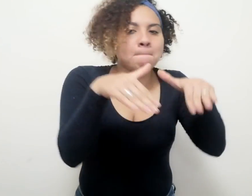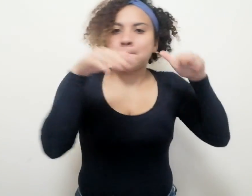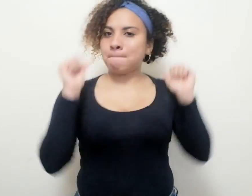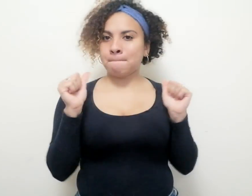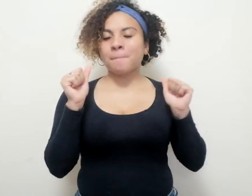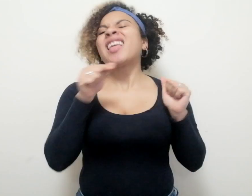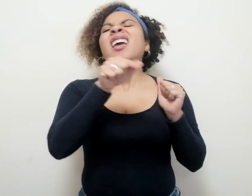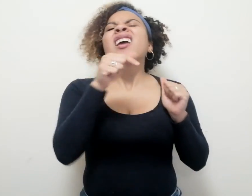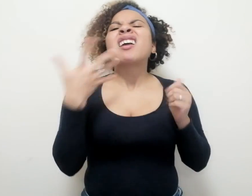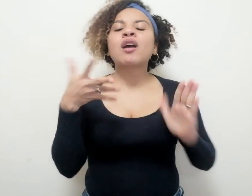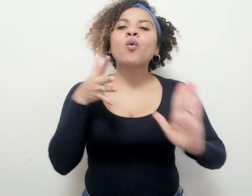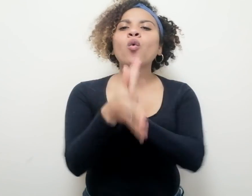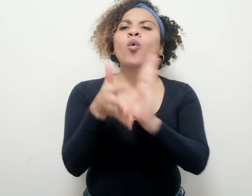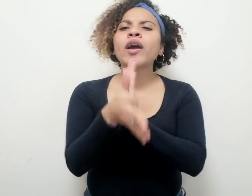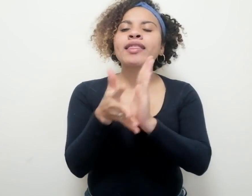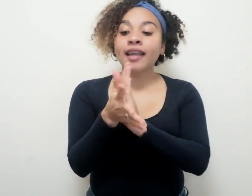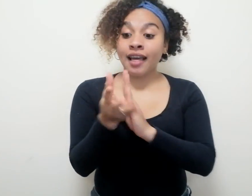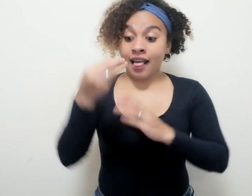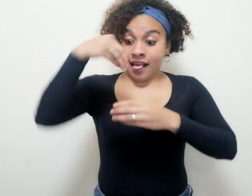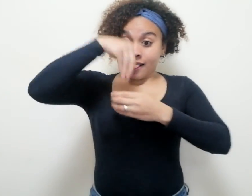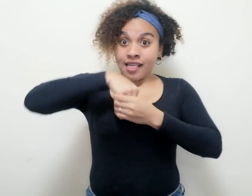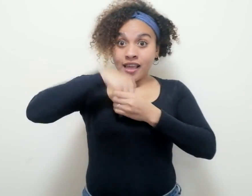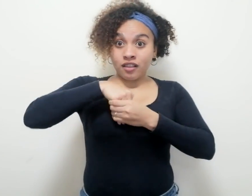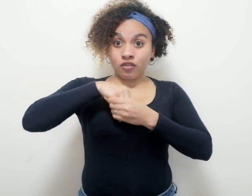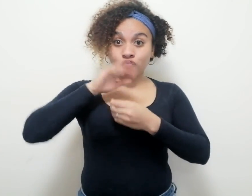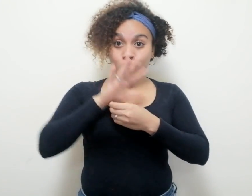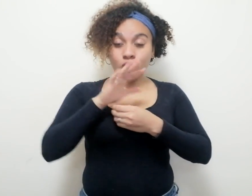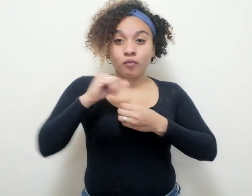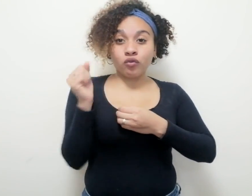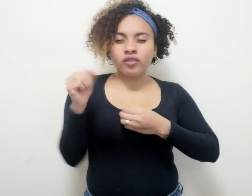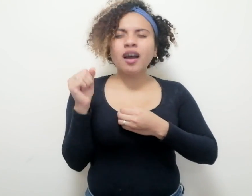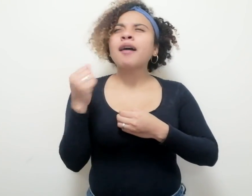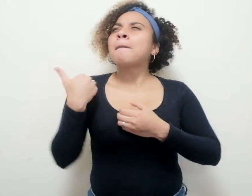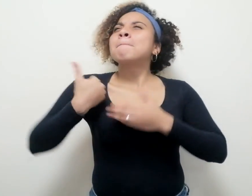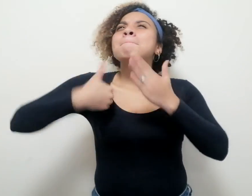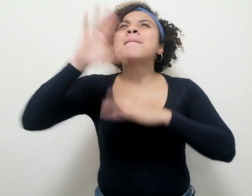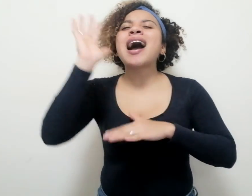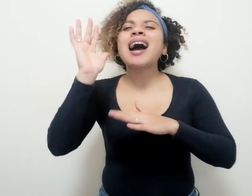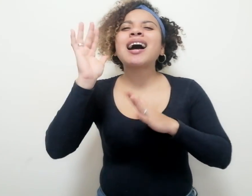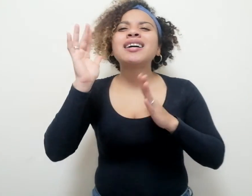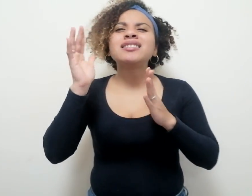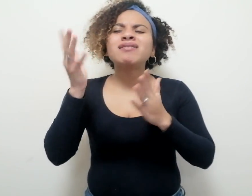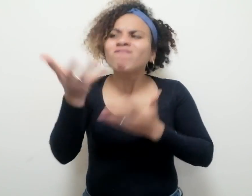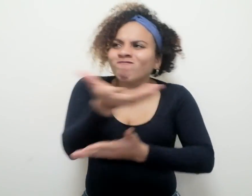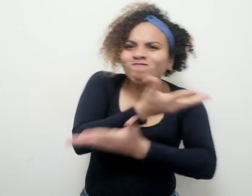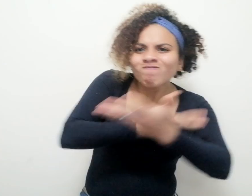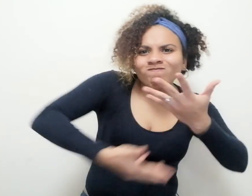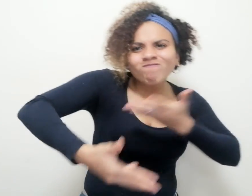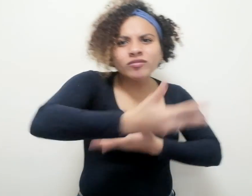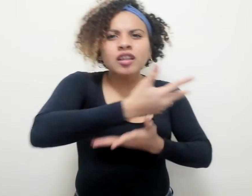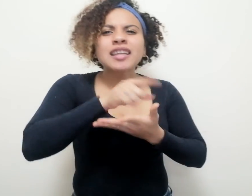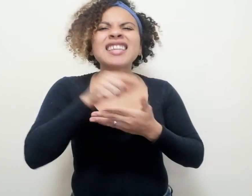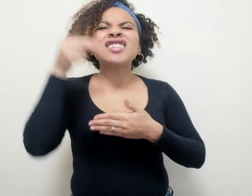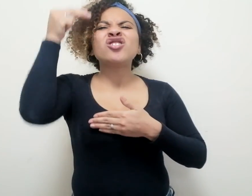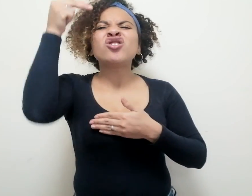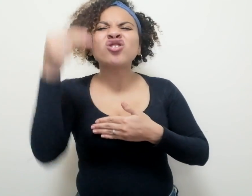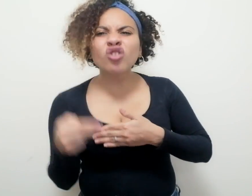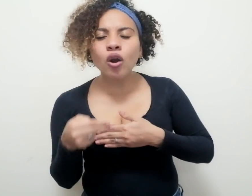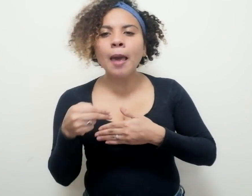Ellos cuentan desde dentro, están más involucrados con una historia íntima de la